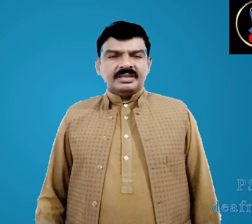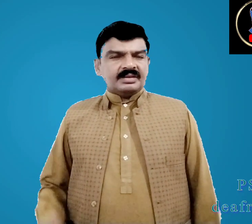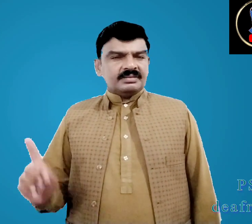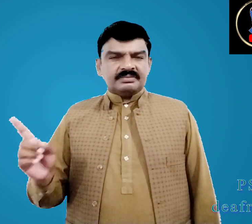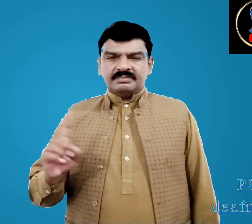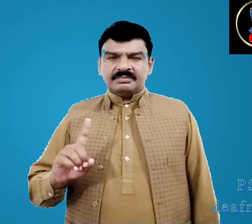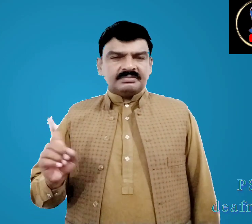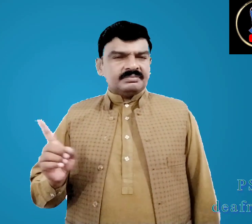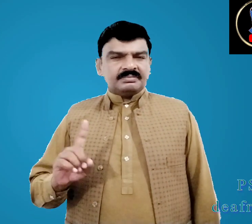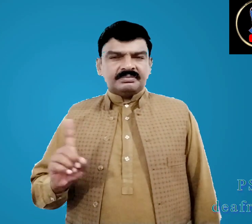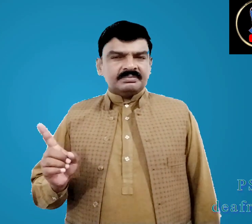नीदर,